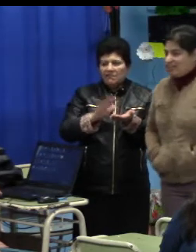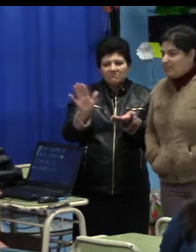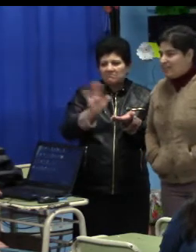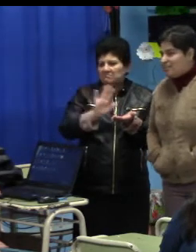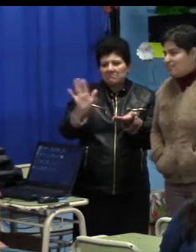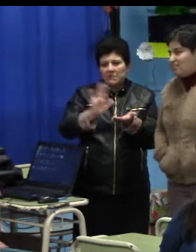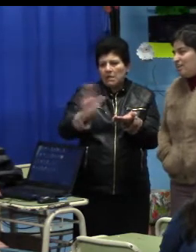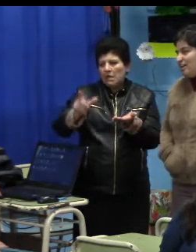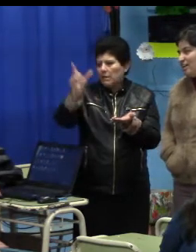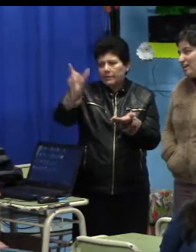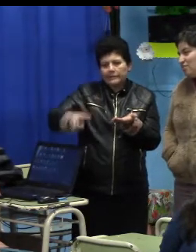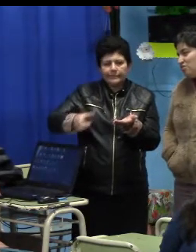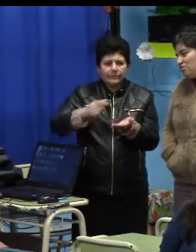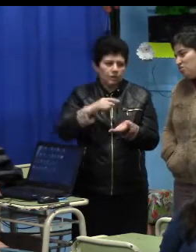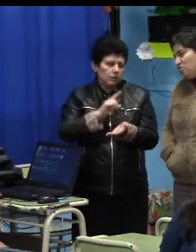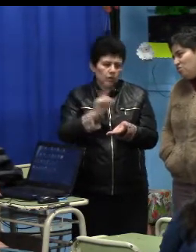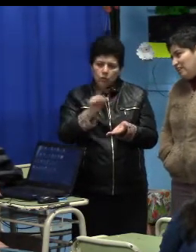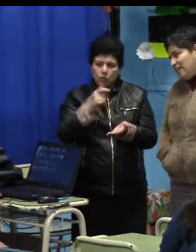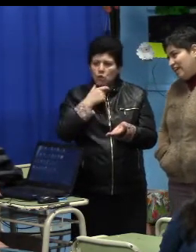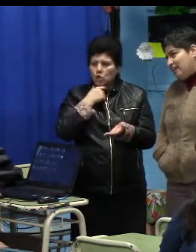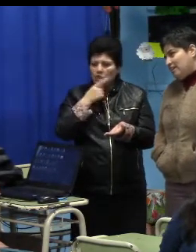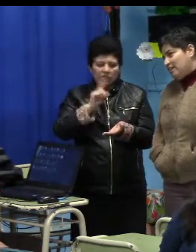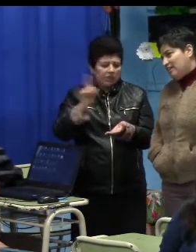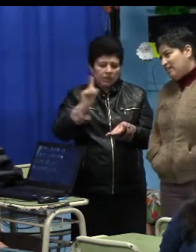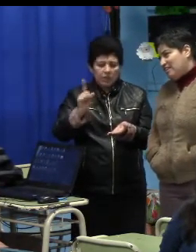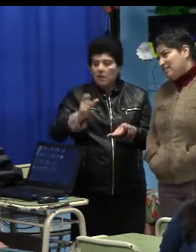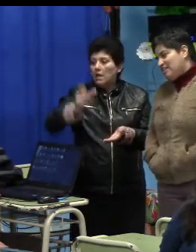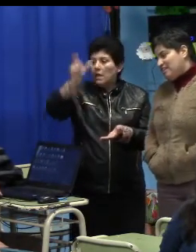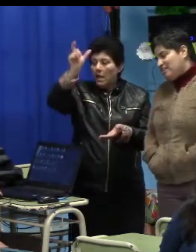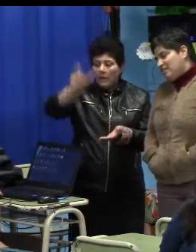Ya la gente ciega no lee.